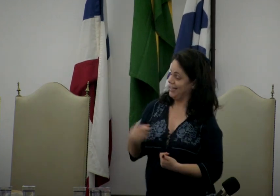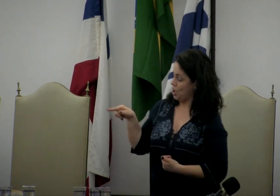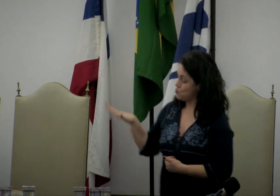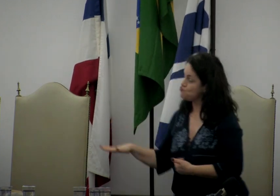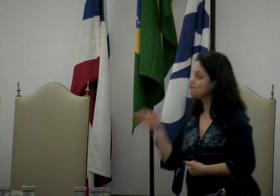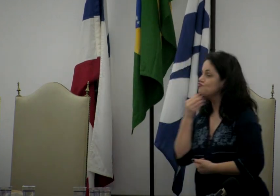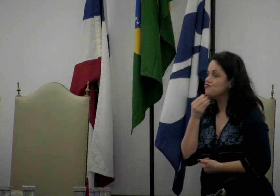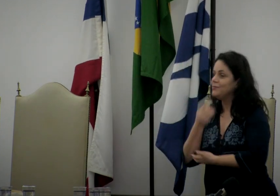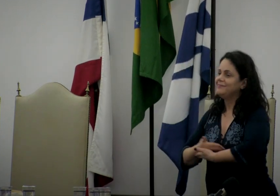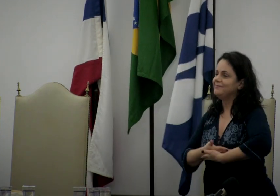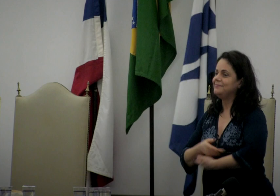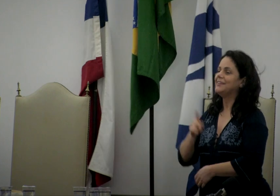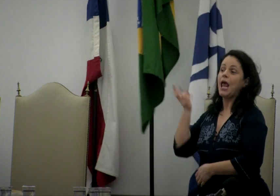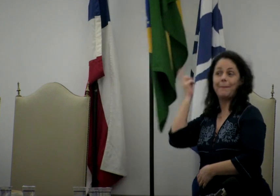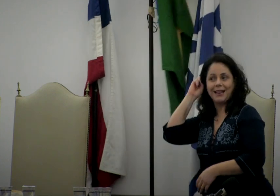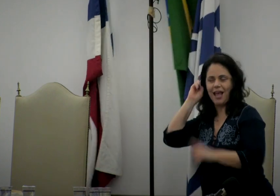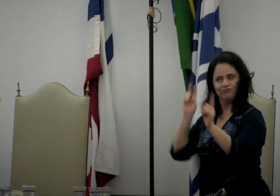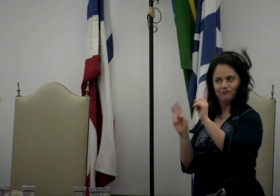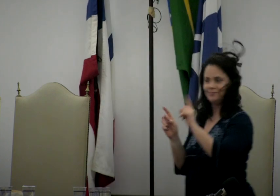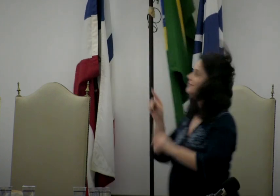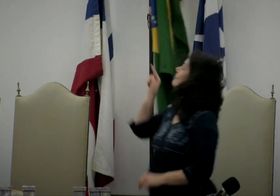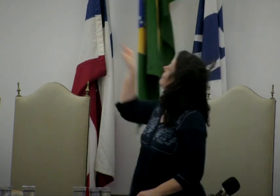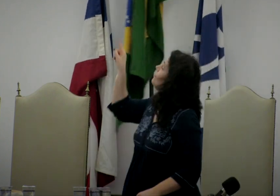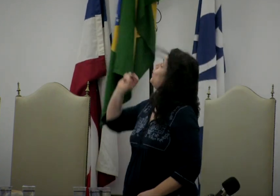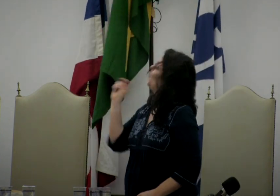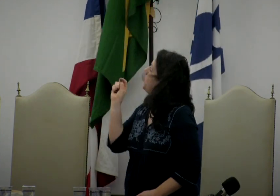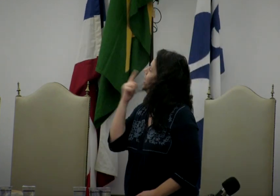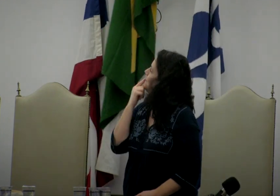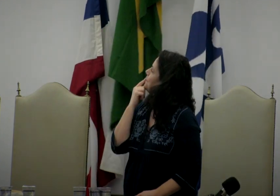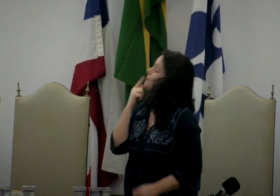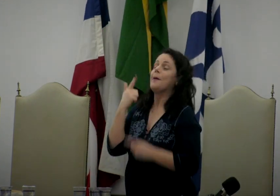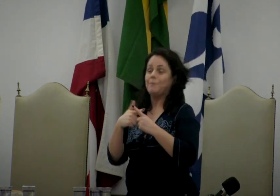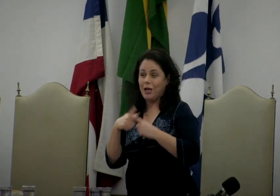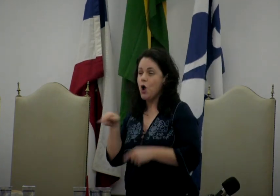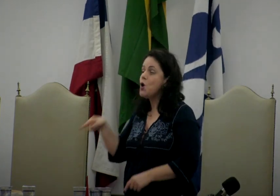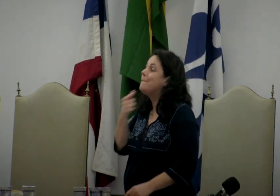aniversário. Mas não é aniversário de vida de uma criança. É aniversário de um implante.